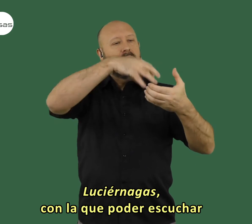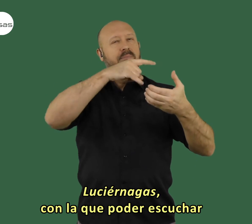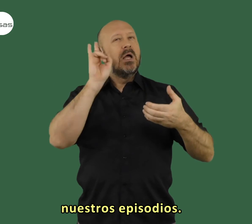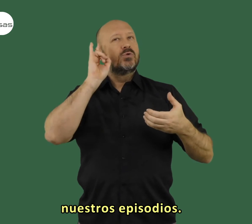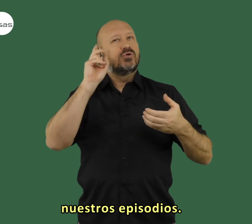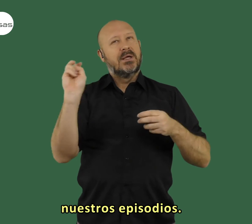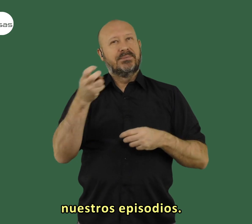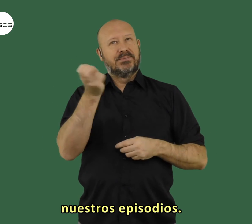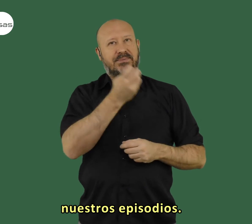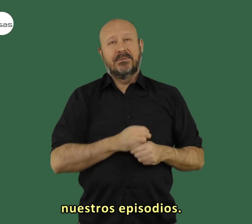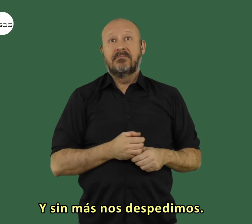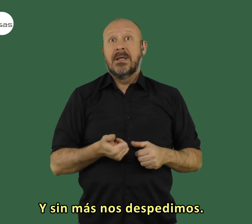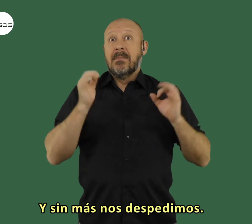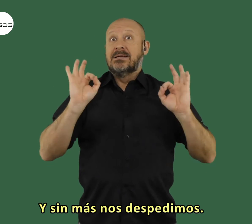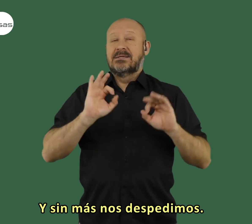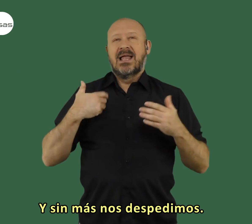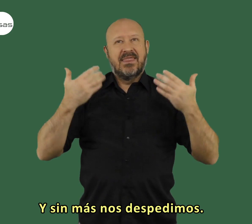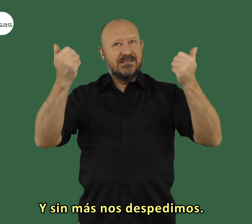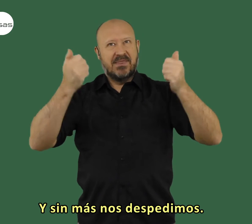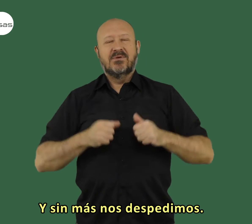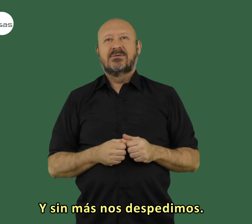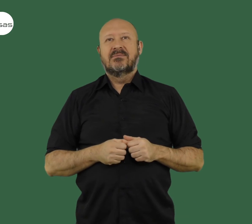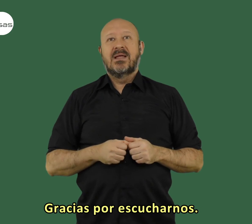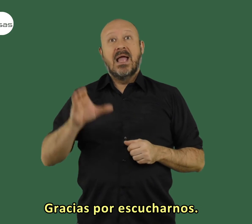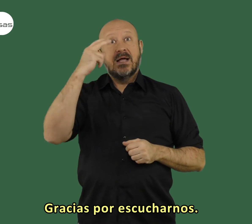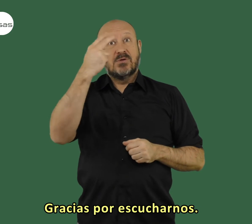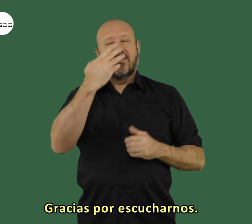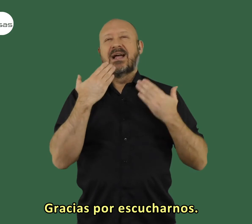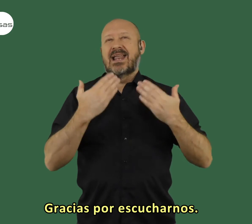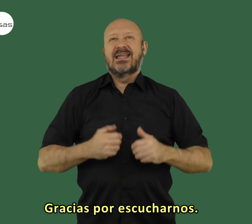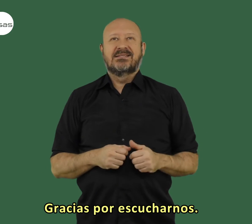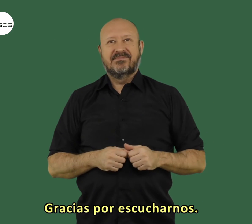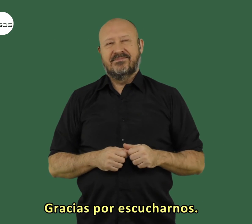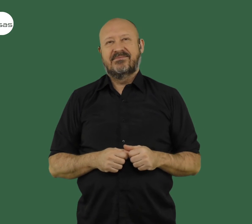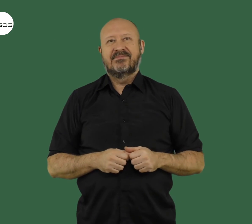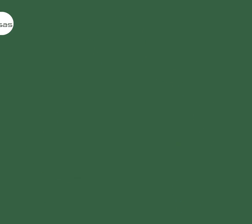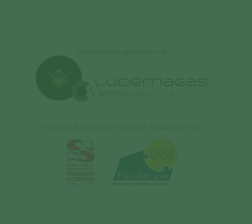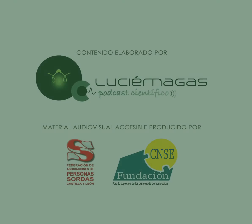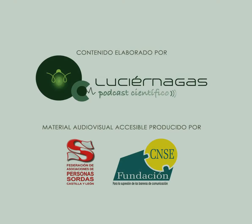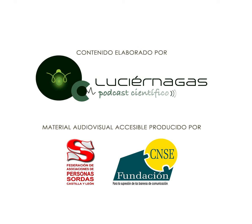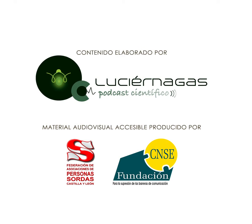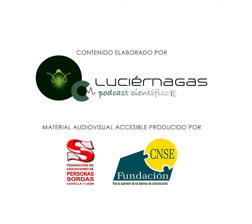poder escuchar nuestros episodios. Y sin más, nos despedimos. Gracias por escucharnos.